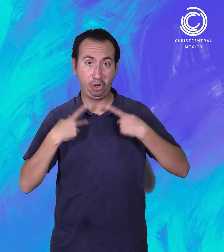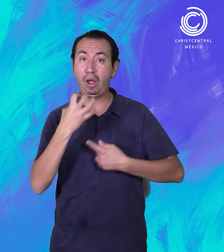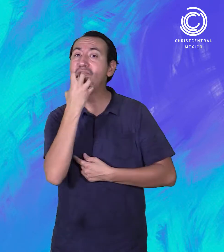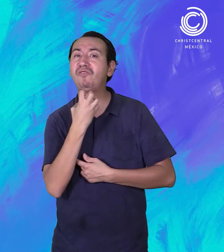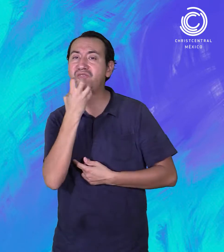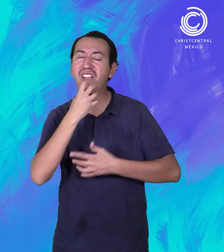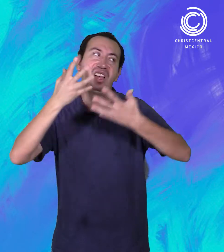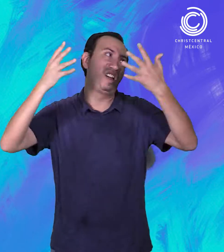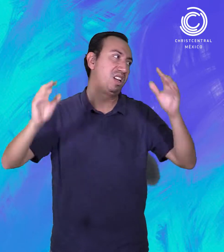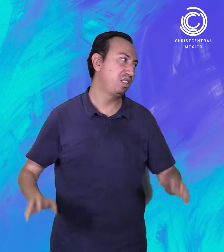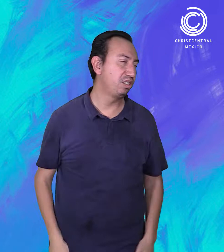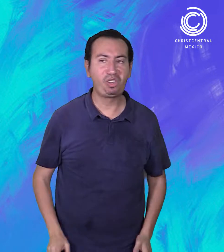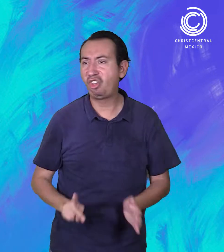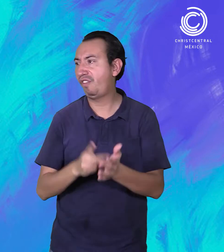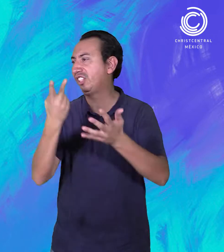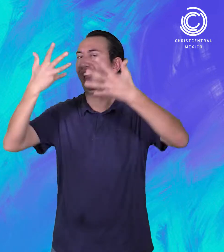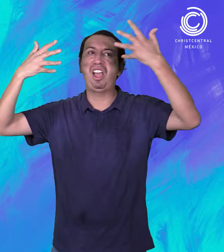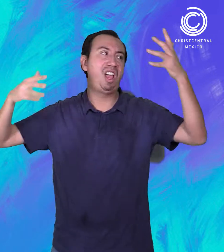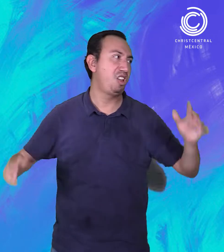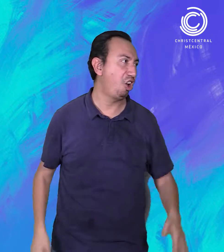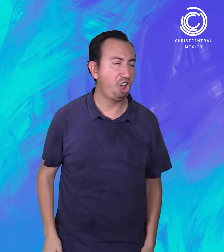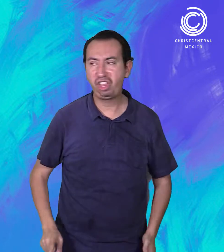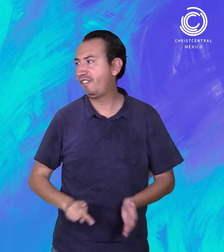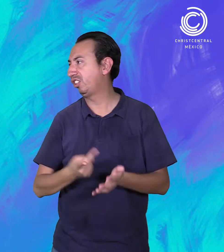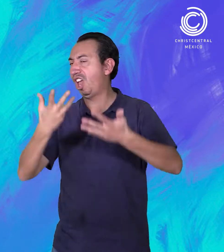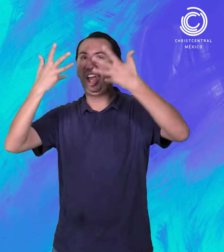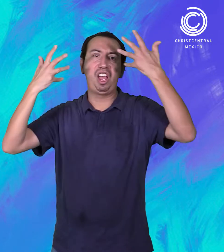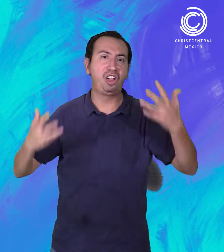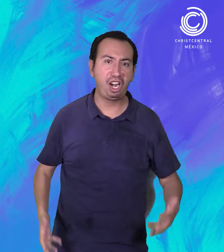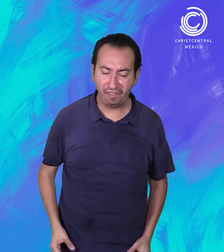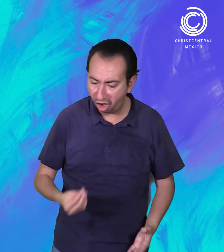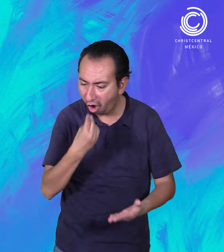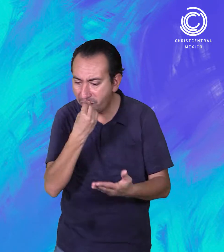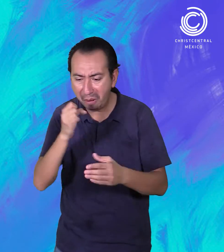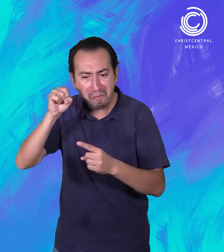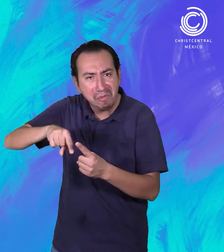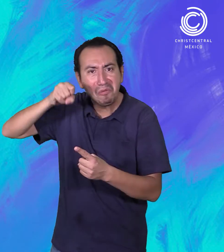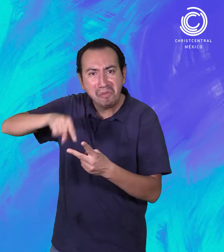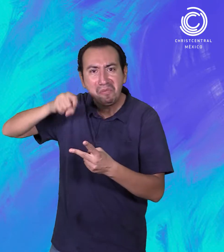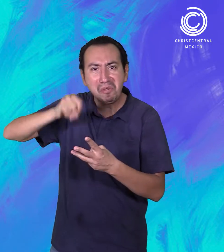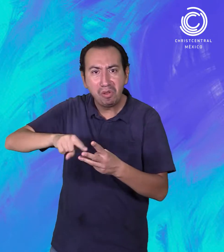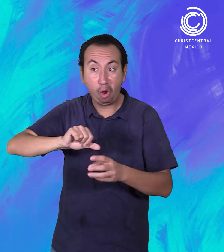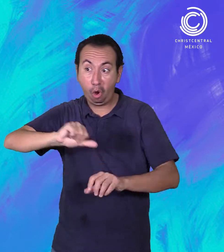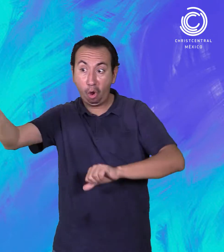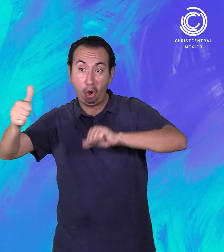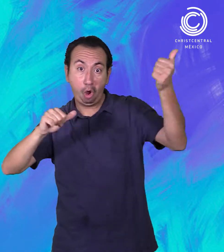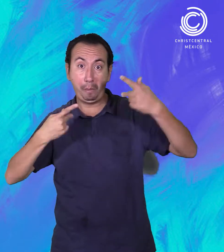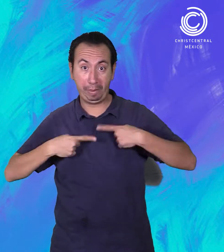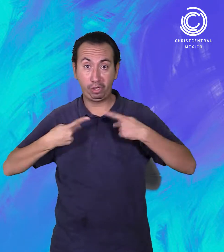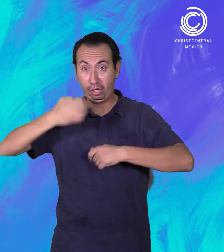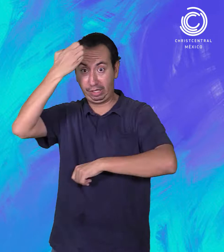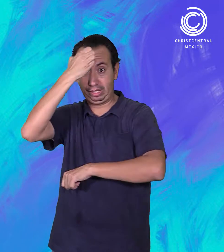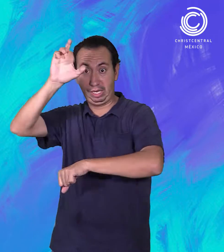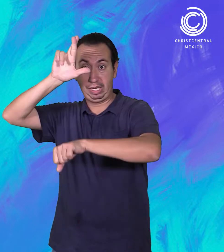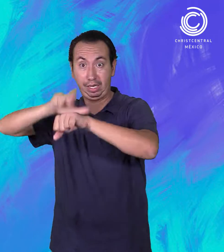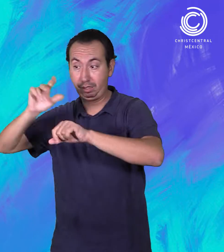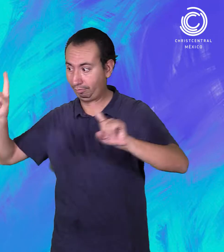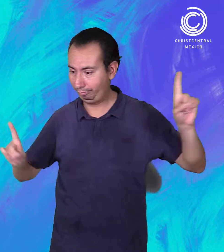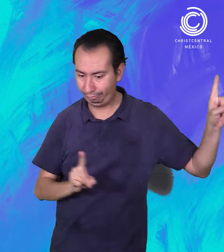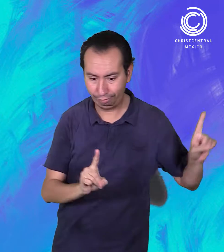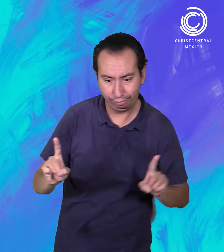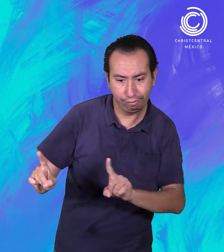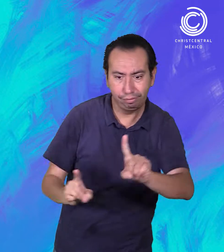quejándose y dicen: y la gente extranjera que se mezcló con ellos tuvo un vivo deseo, y los hijos de Israel también volvieron a llorar y